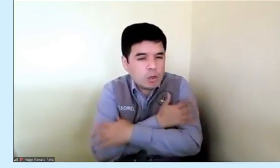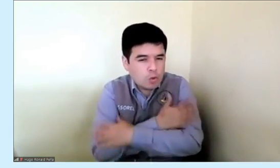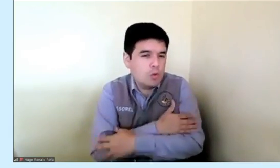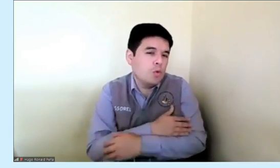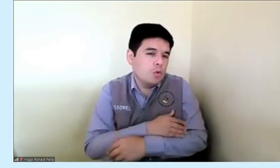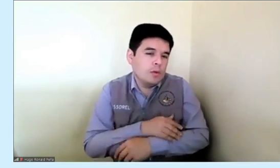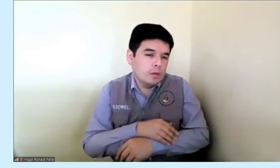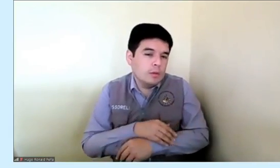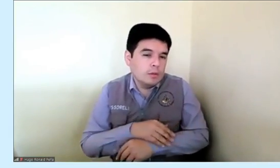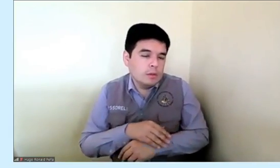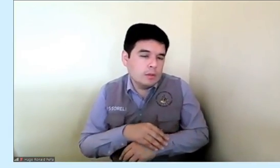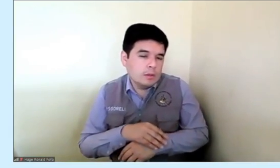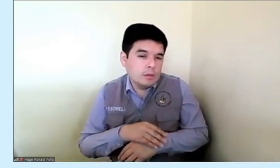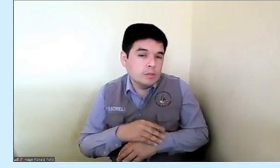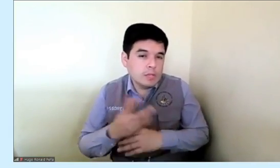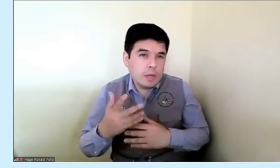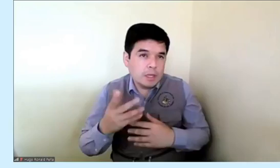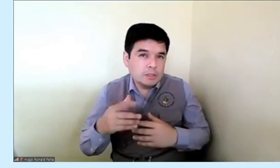Tengan mucho cuidado con el frío.